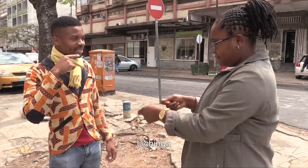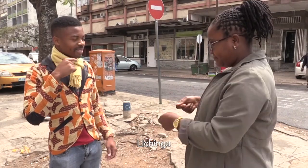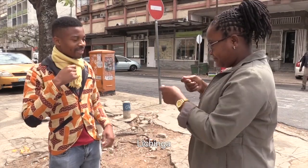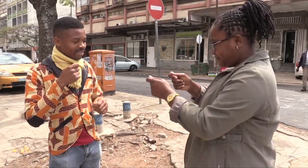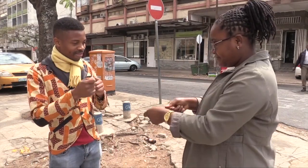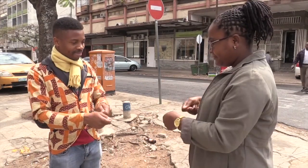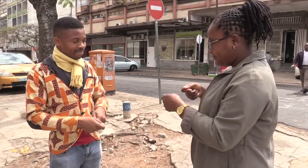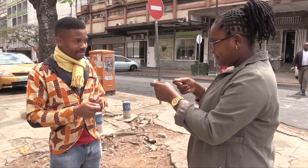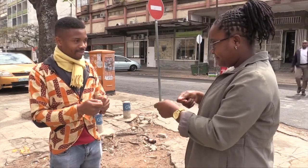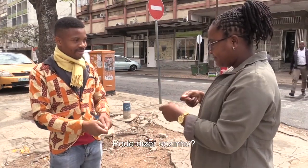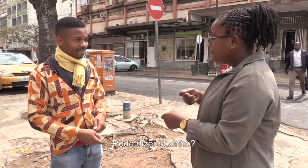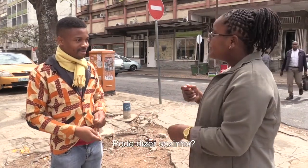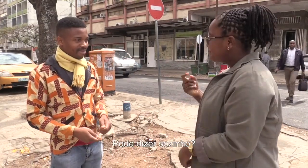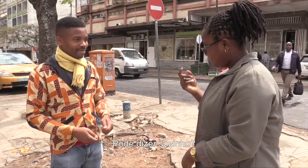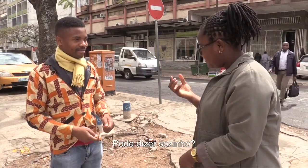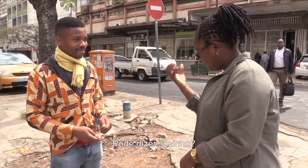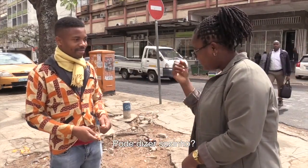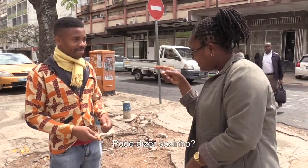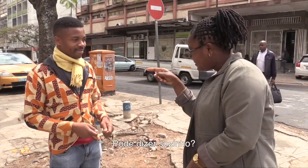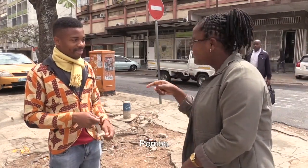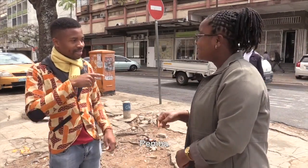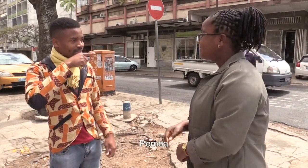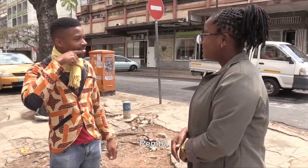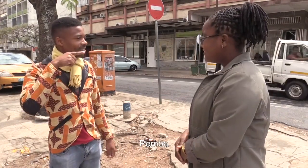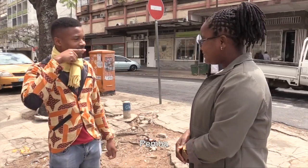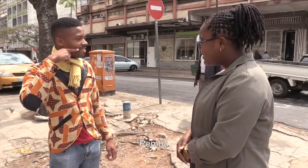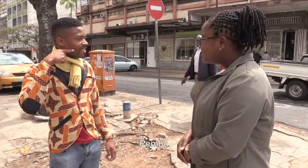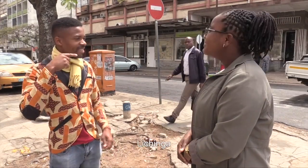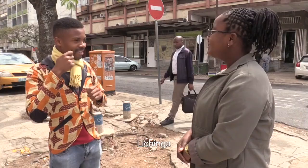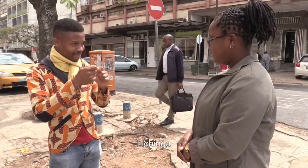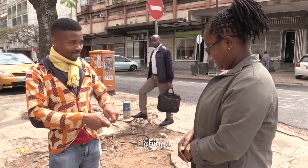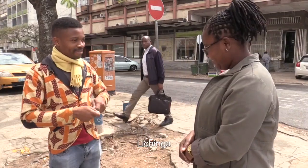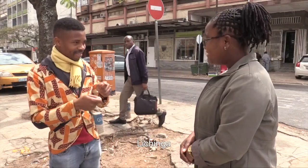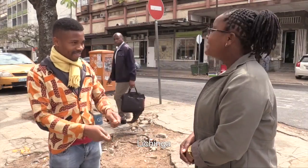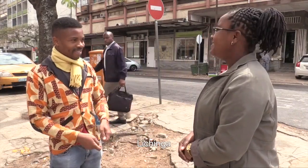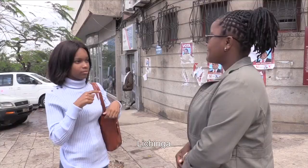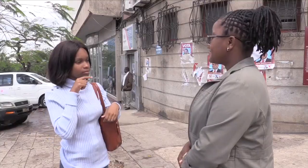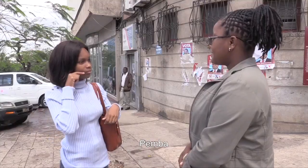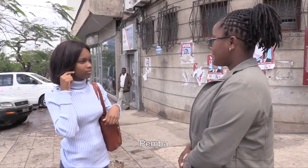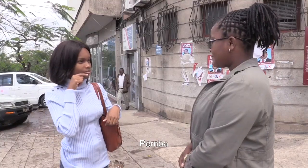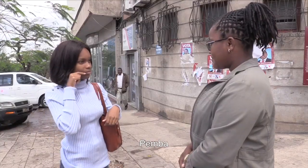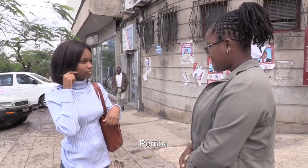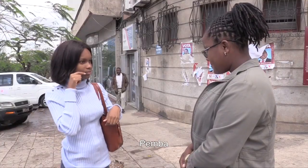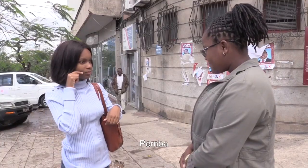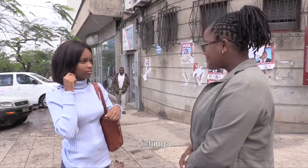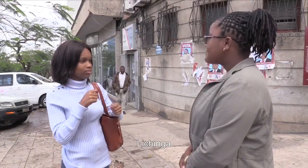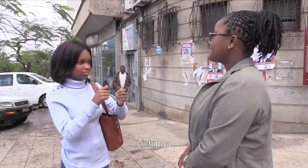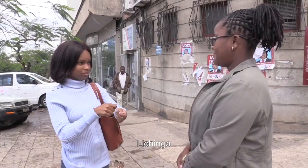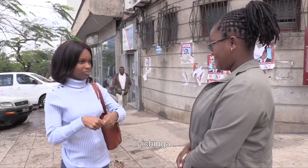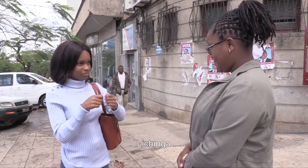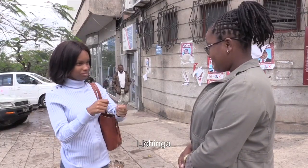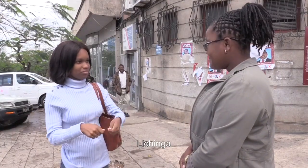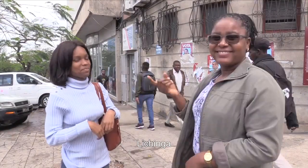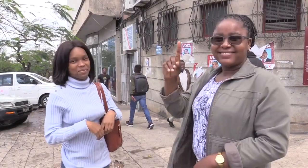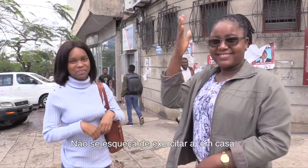Lixinga. Pode dizer sozinho. Pemba. Lixinga. Pemba.